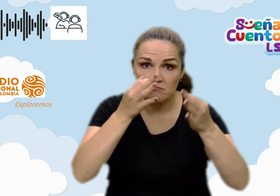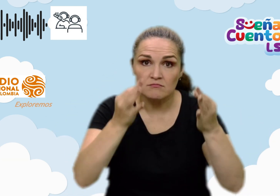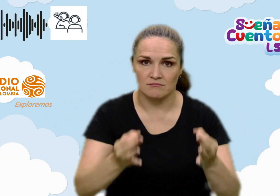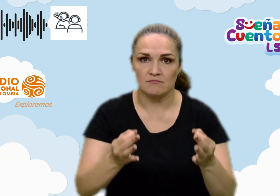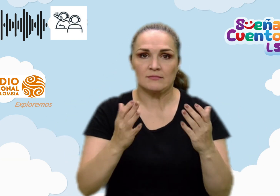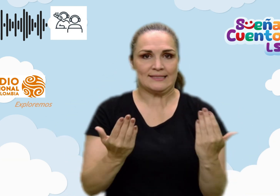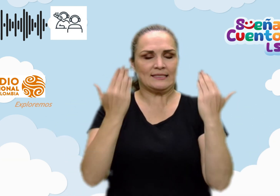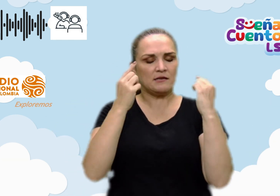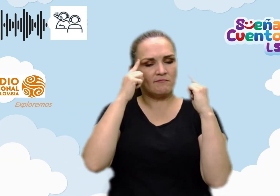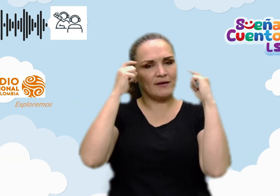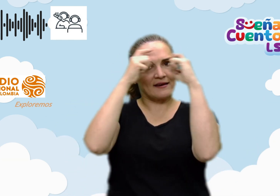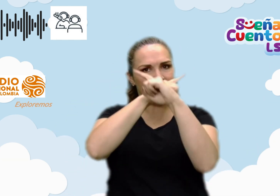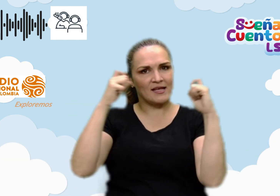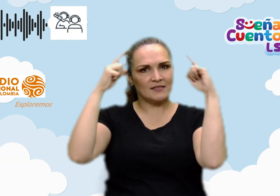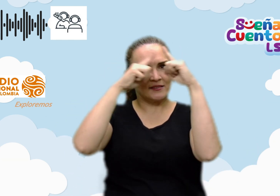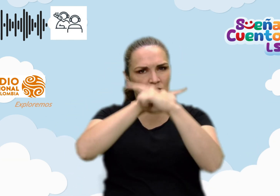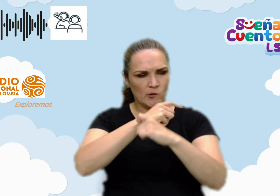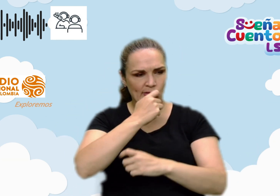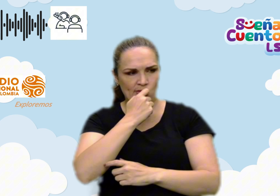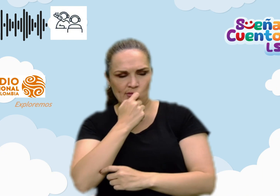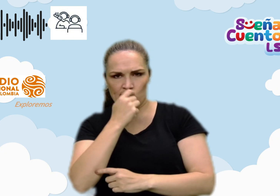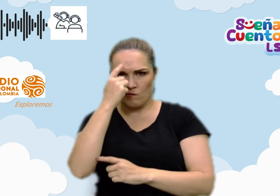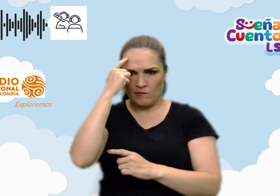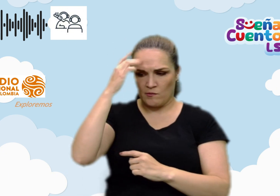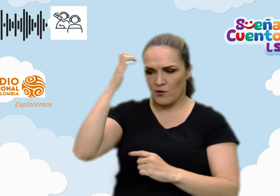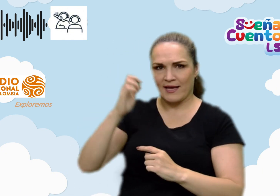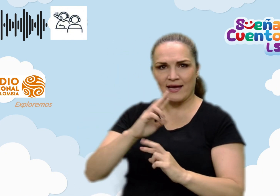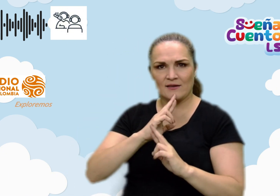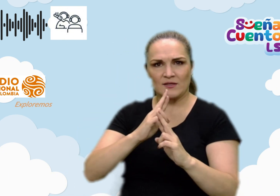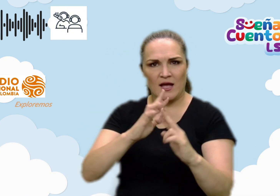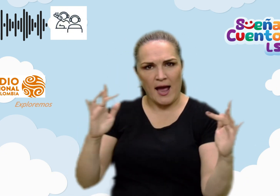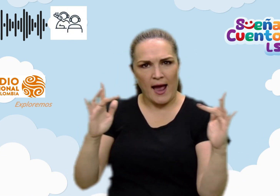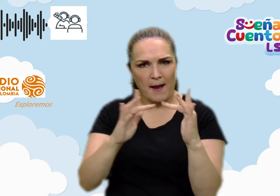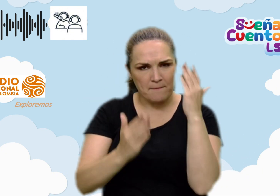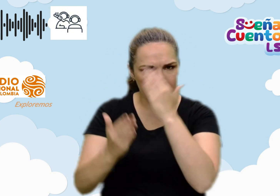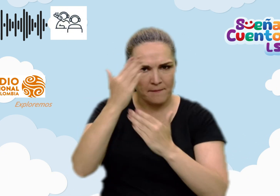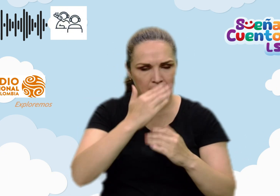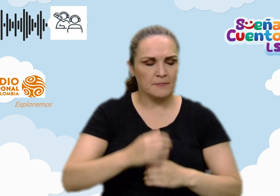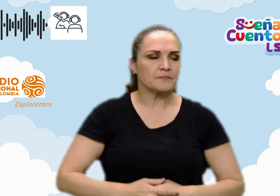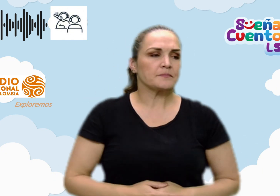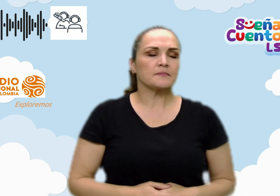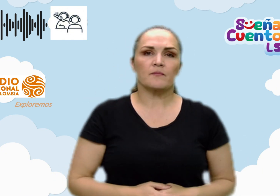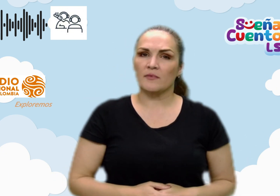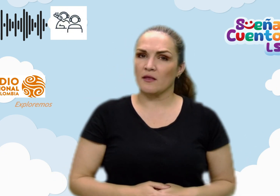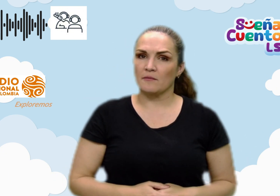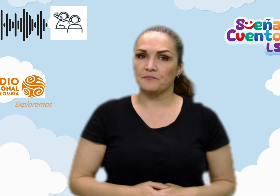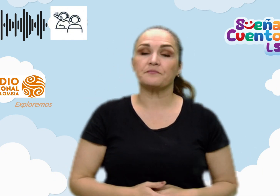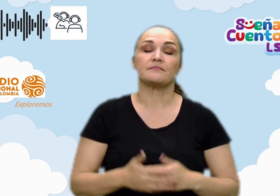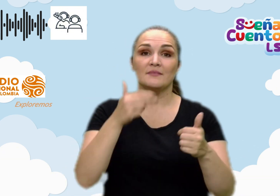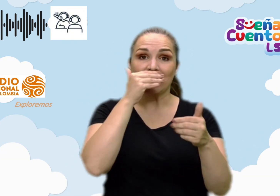las comparaciones, pero son productivas cuando uno le saca el resultado que le permite